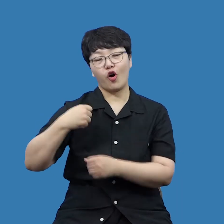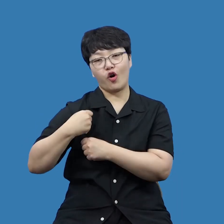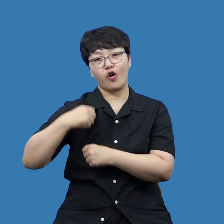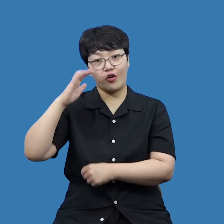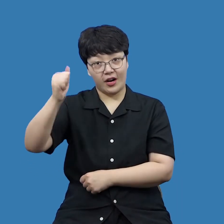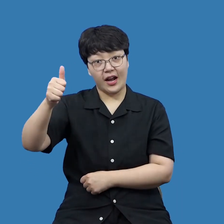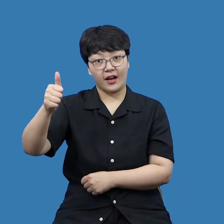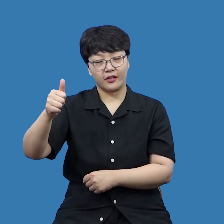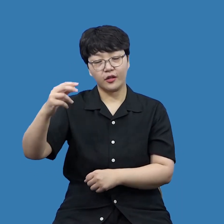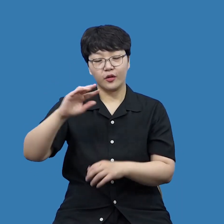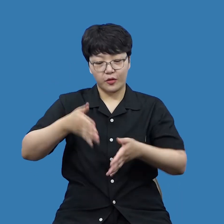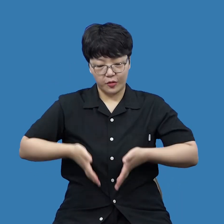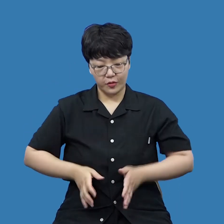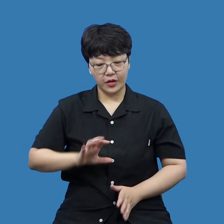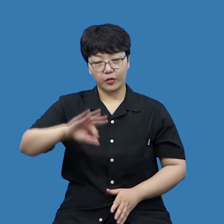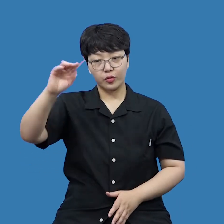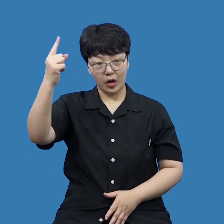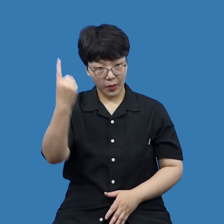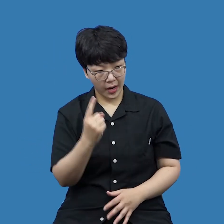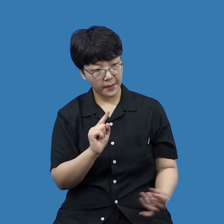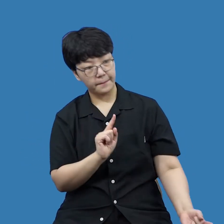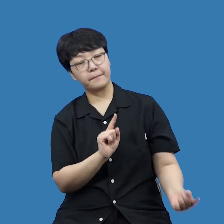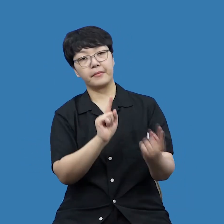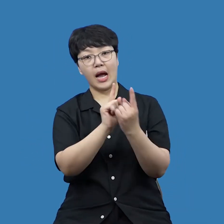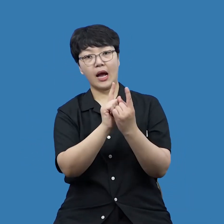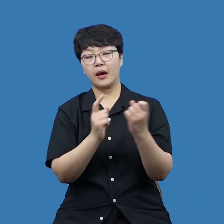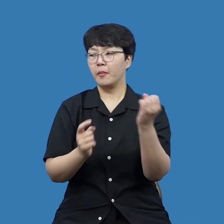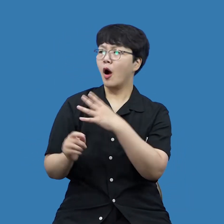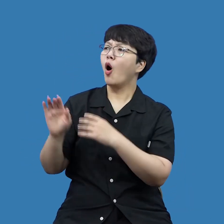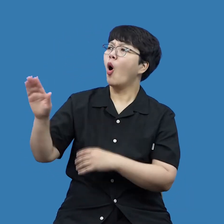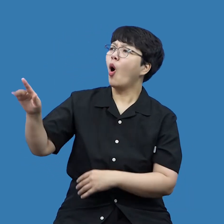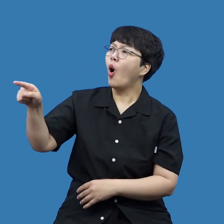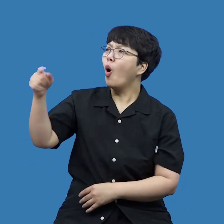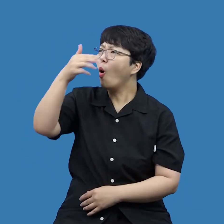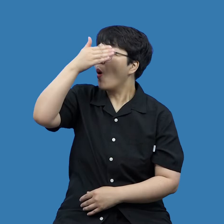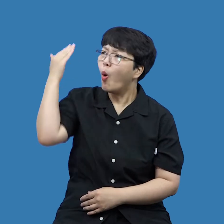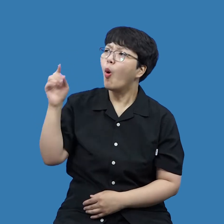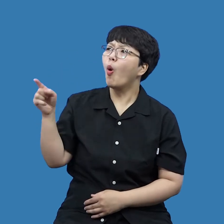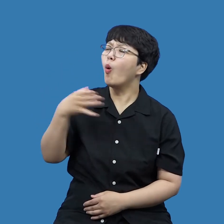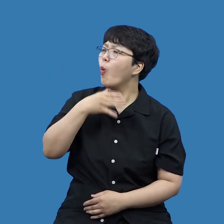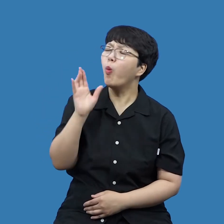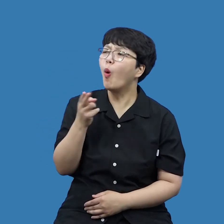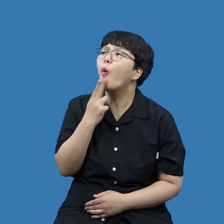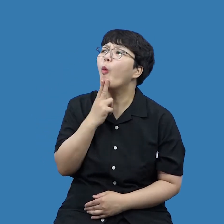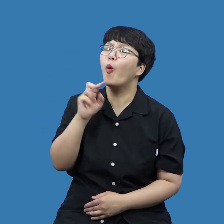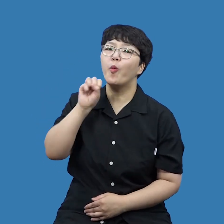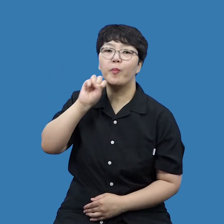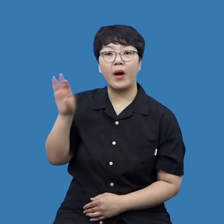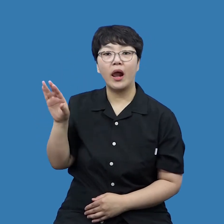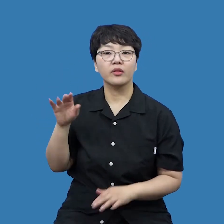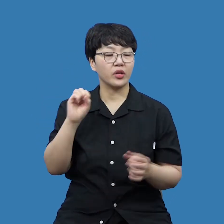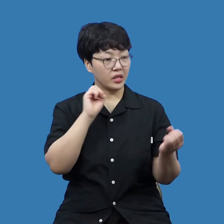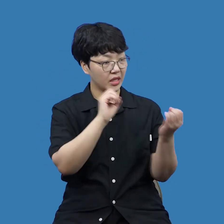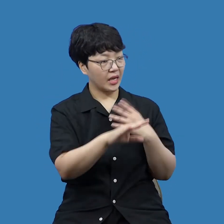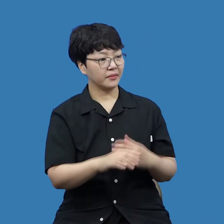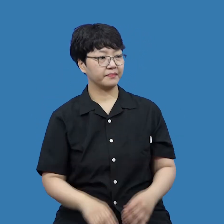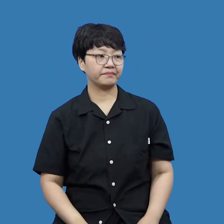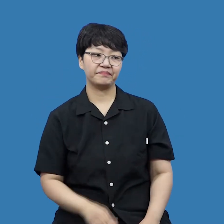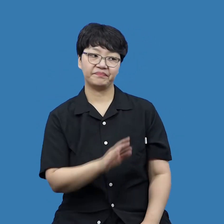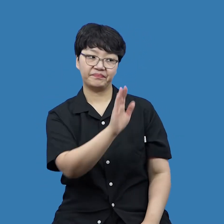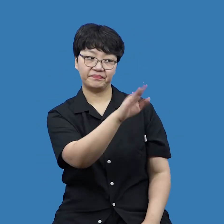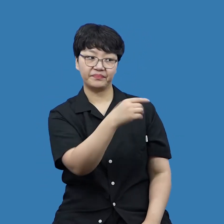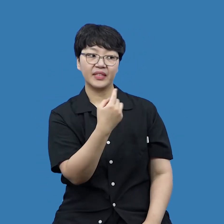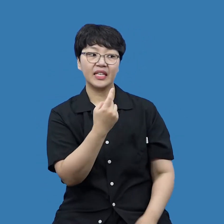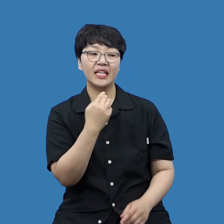않으셨네요. 아직도. 이때 메가더 장군은 이런 유명한 대답을 했다고 합니다. 사람이 얼마의 세월을 살았다고